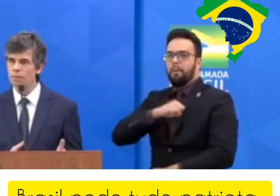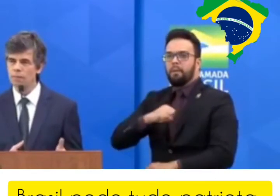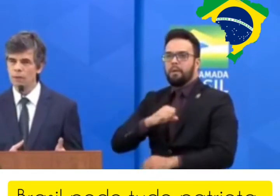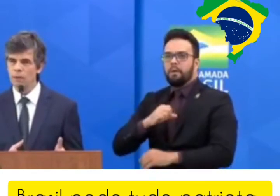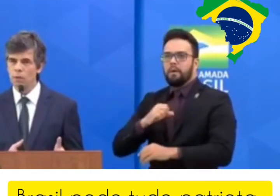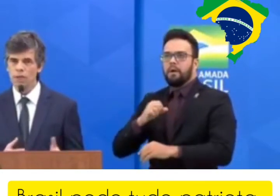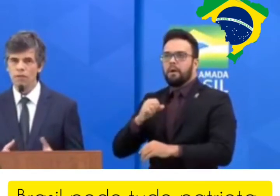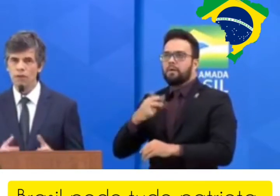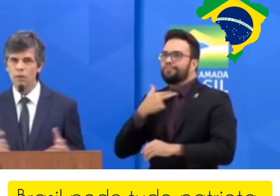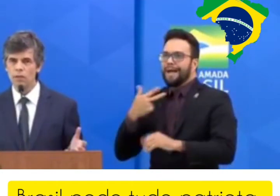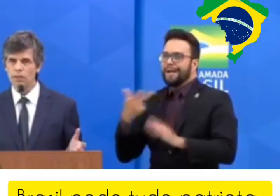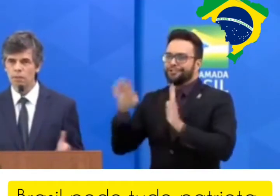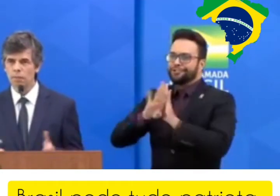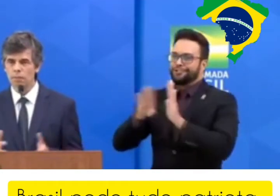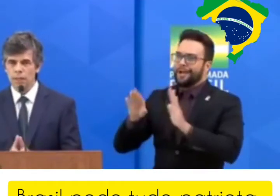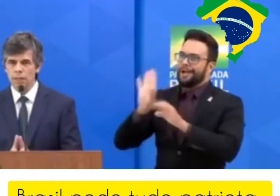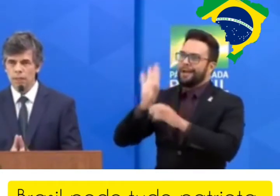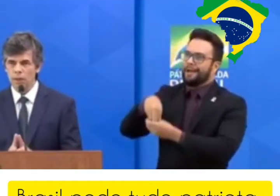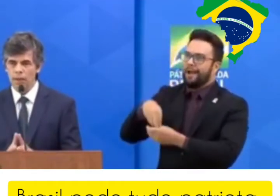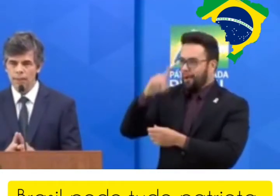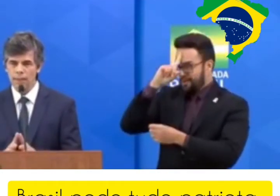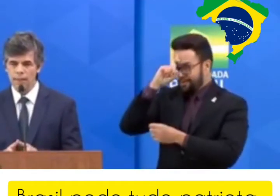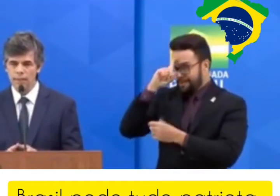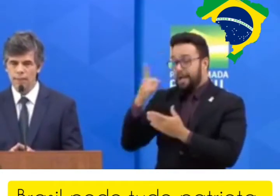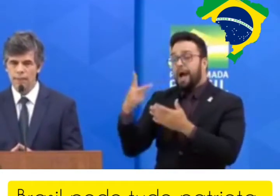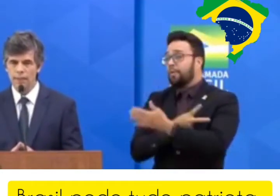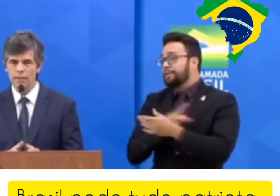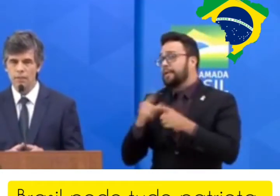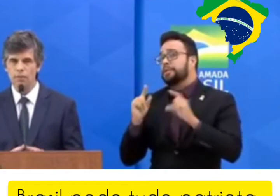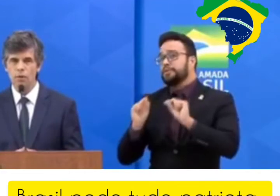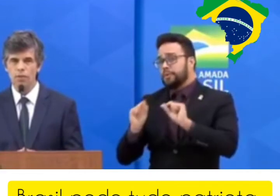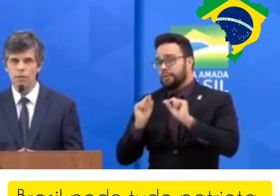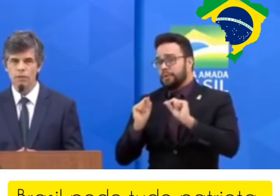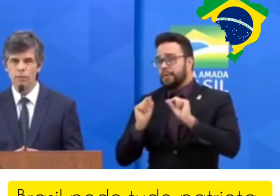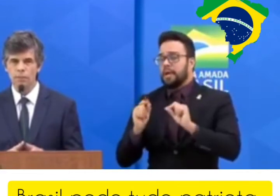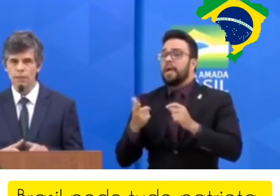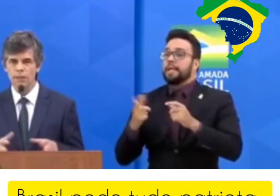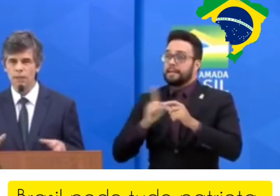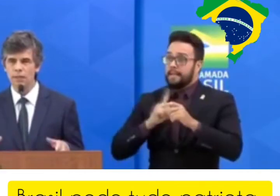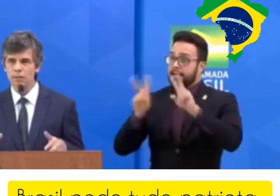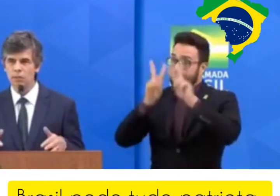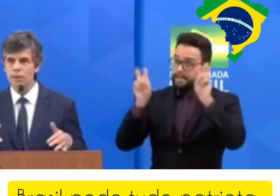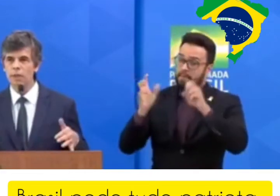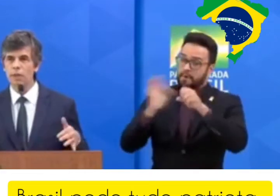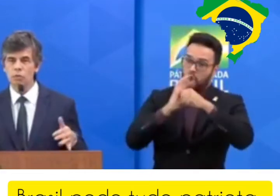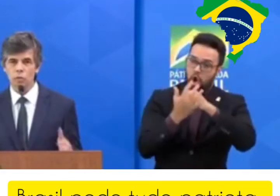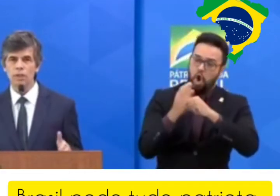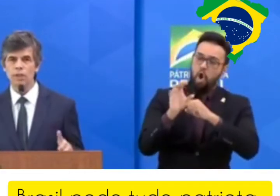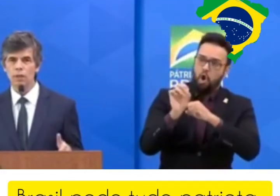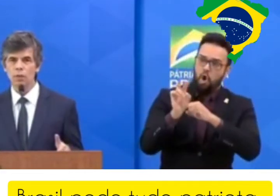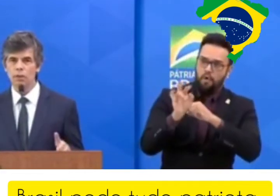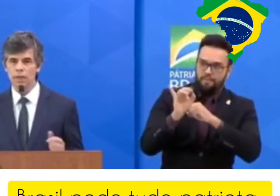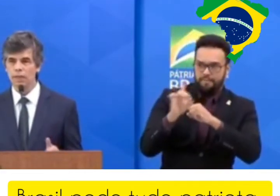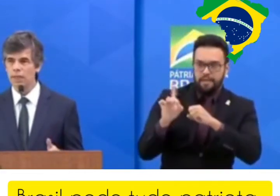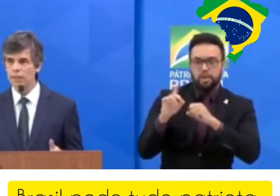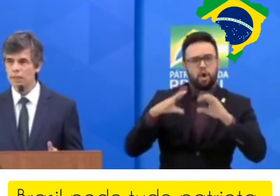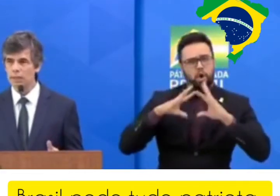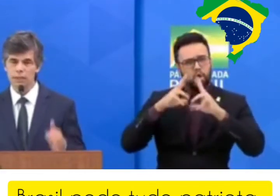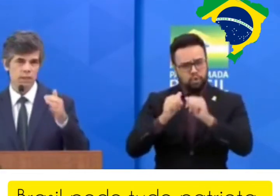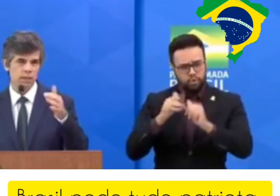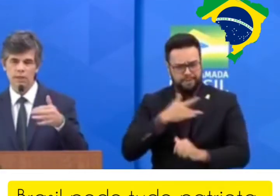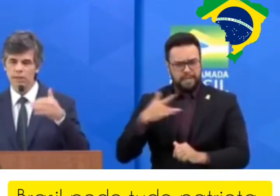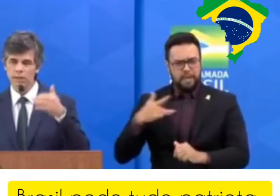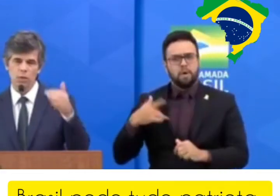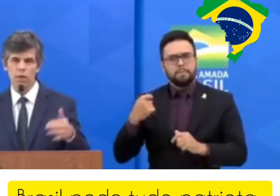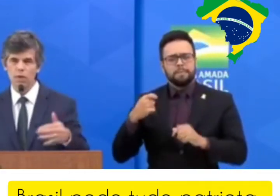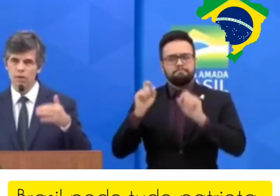hospital? O que vai acontecer? Então, essa atenção na Covid, mas prestando atenção que toda a saúde tem que estar atenta, a